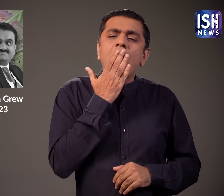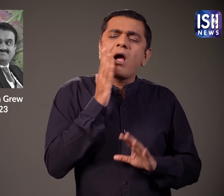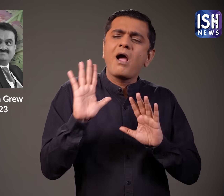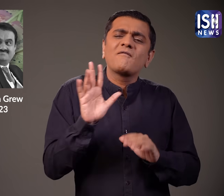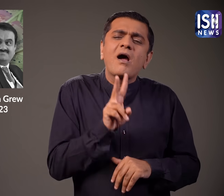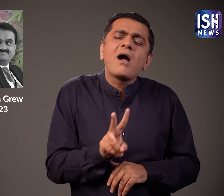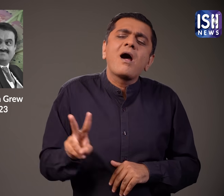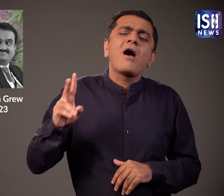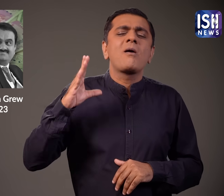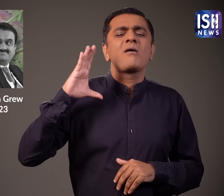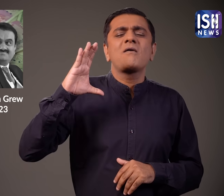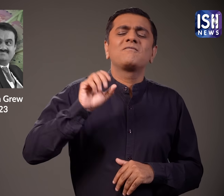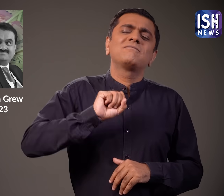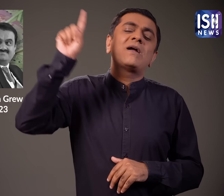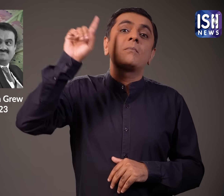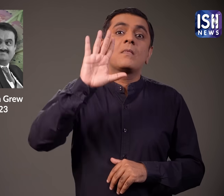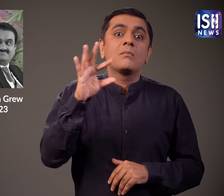धनी व्यक्ती का खिताब पर करार रखा है